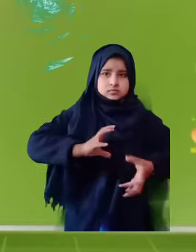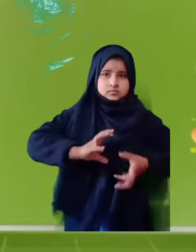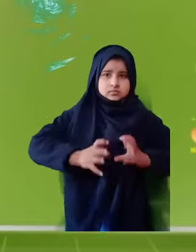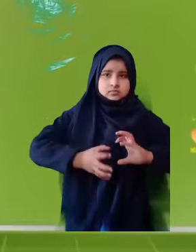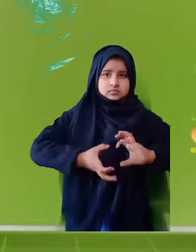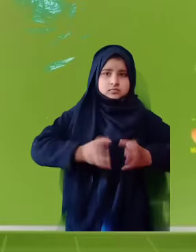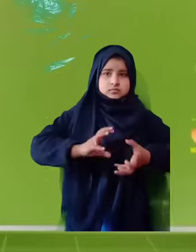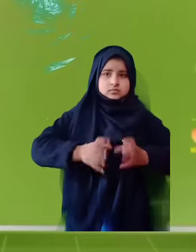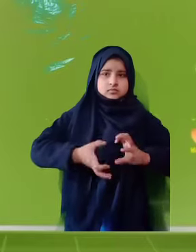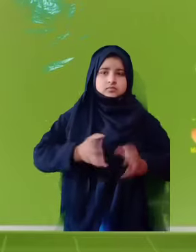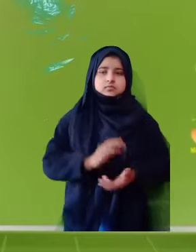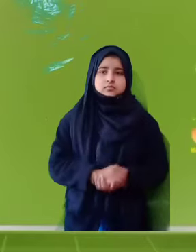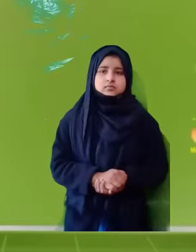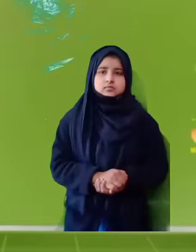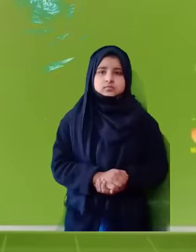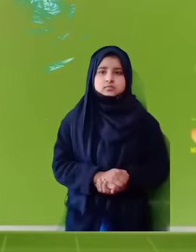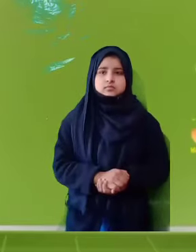ठोस,